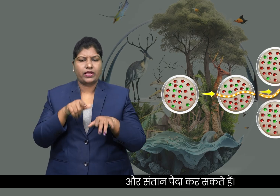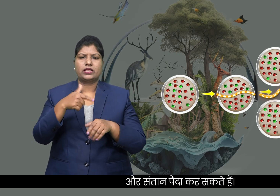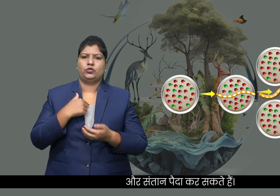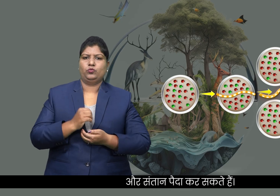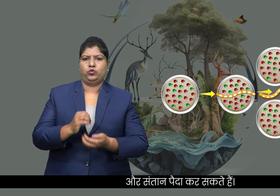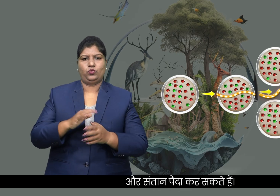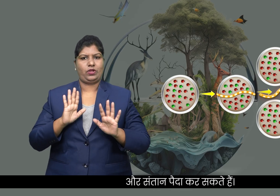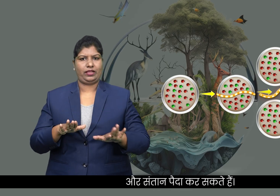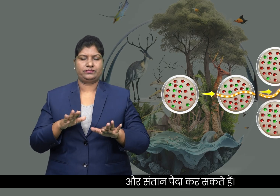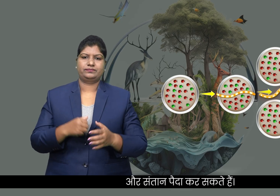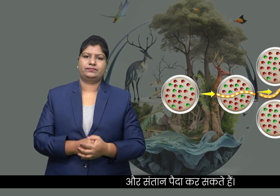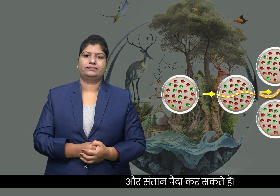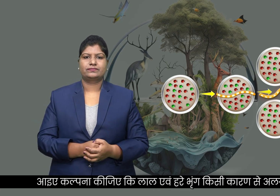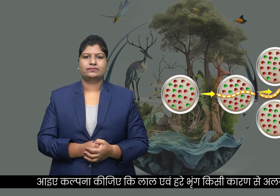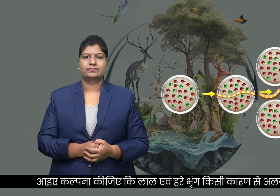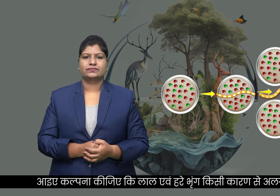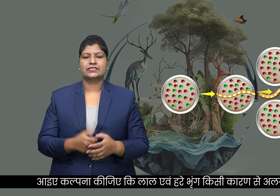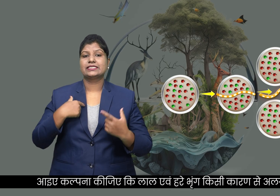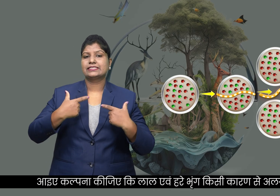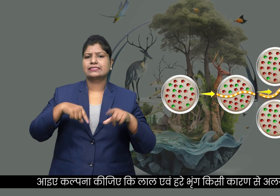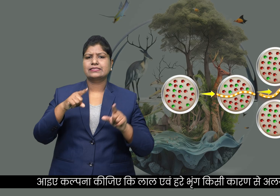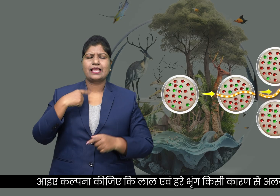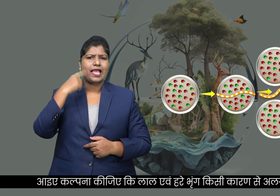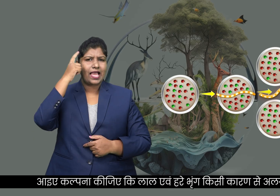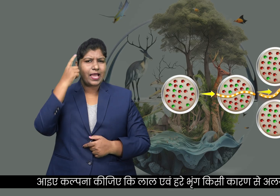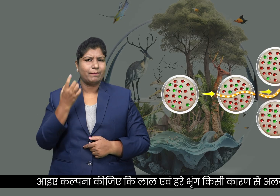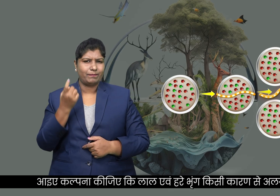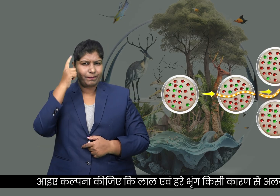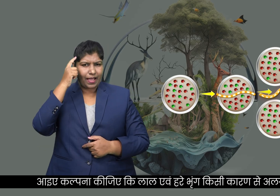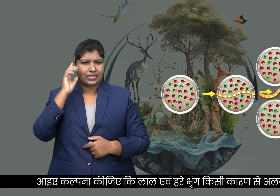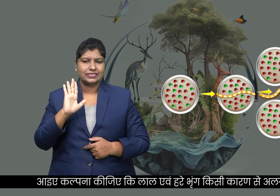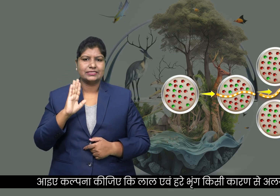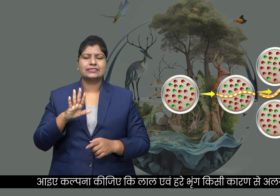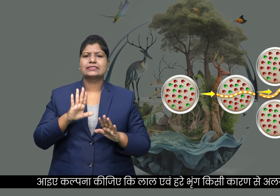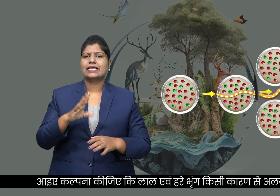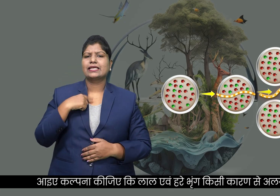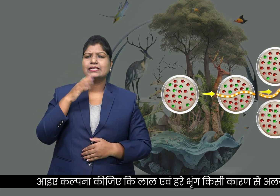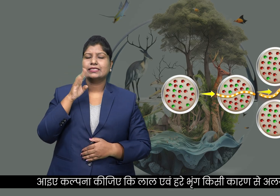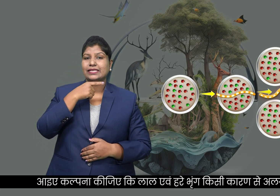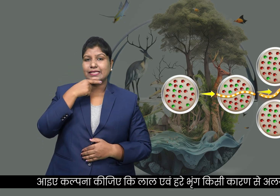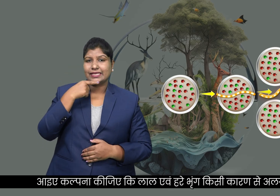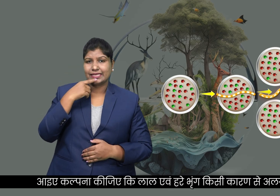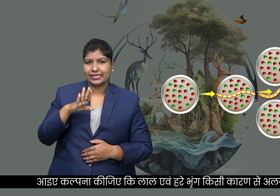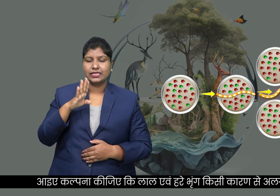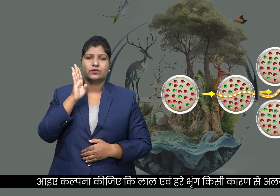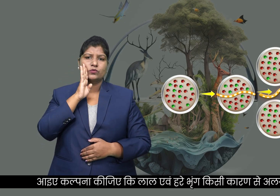हैं। आइए कल्पना कीजिए कि लाल एवं हरे भ्रंग किसी कारण से अलग हो जाते